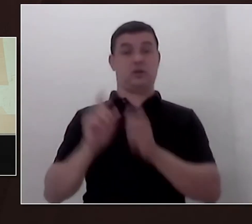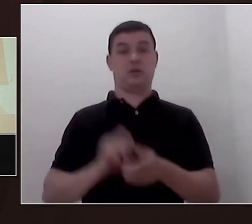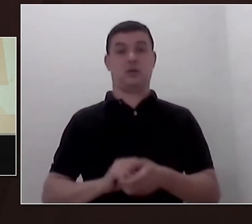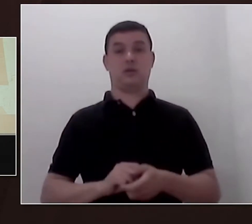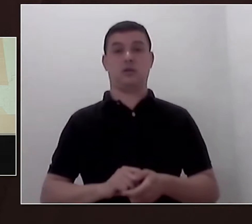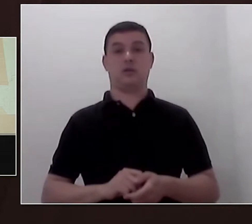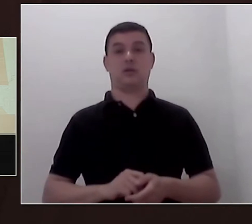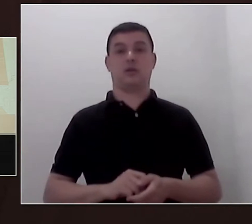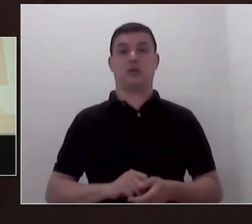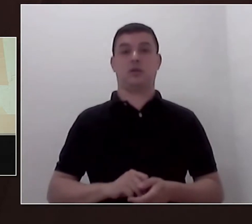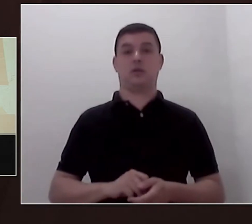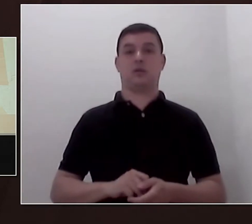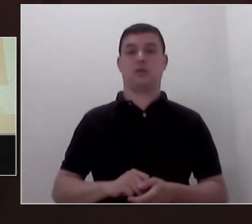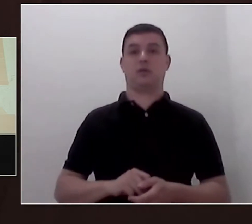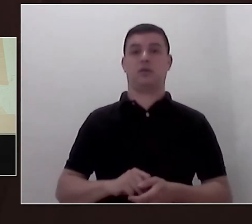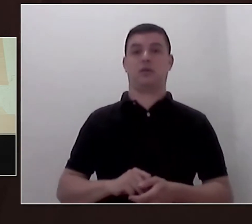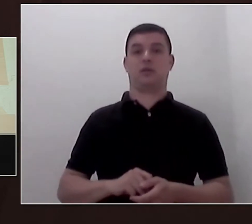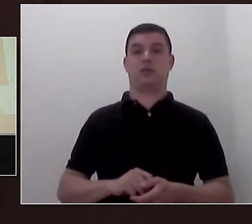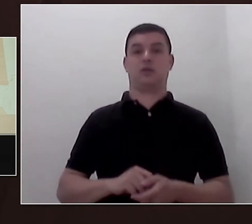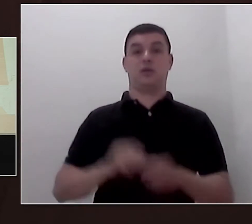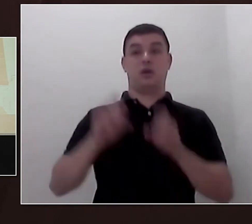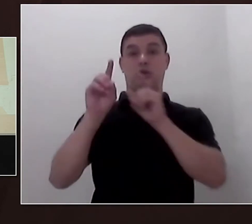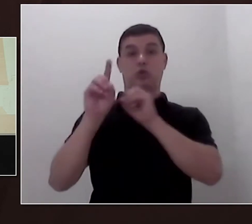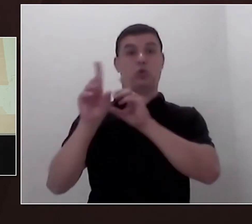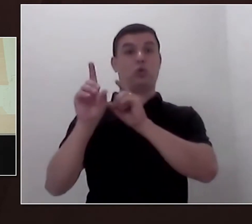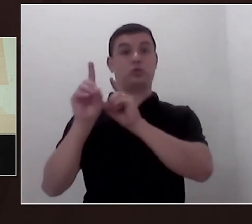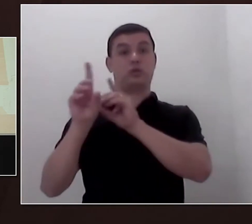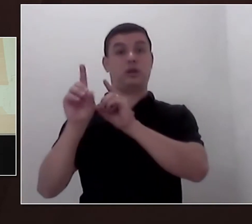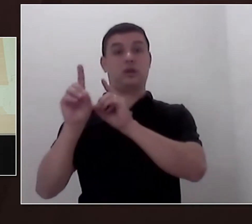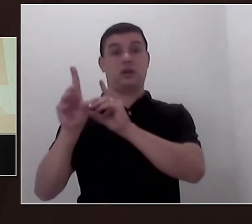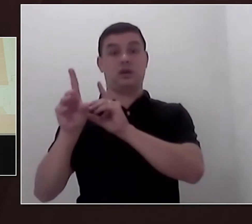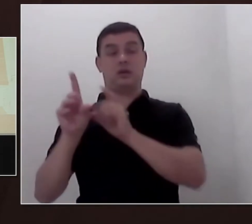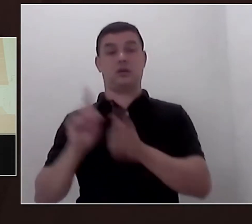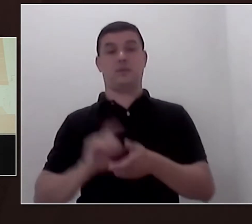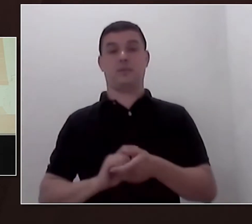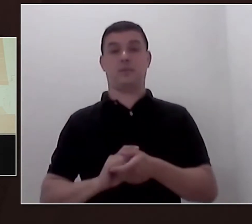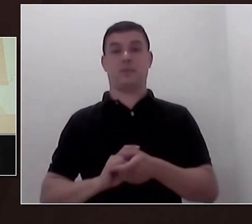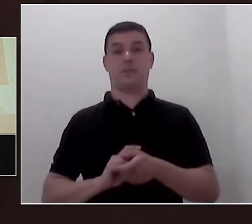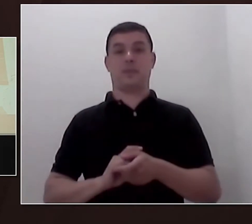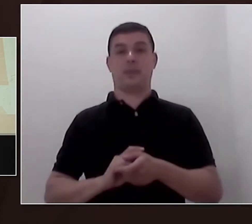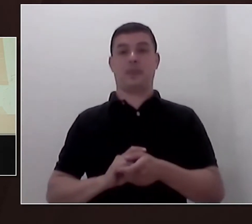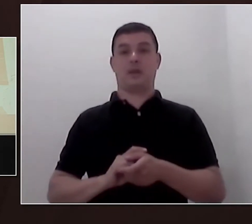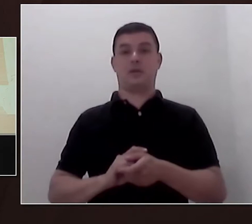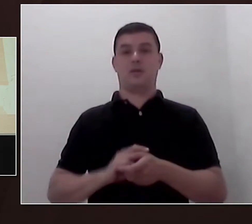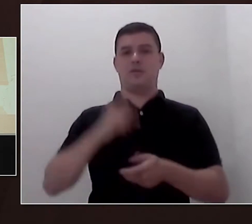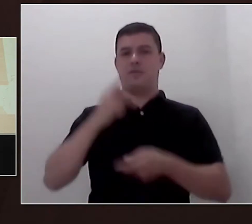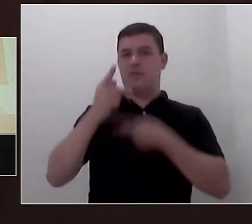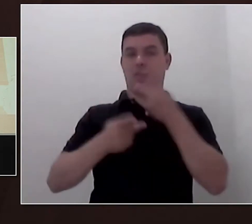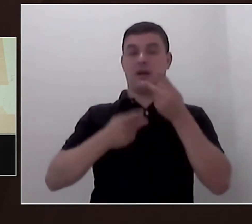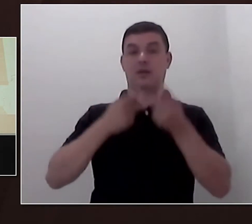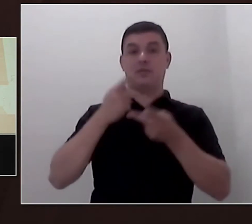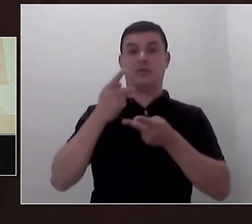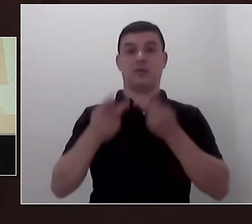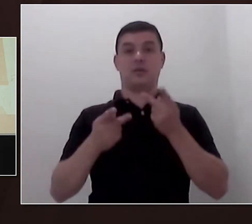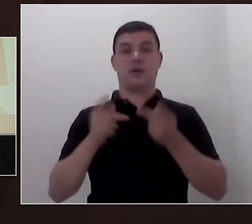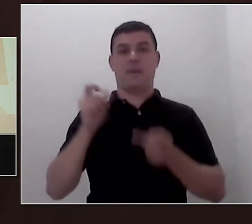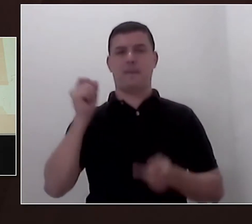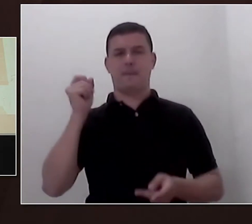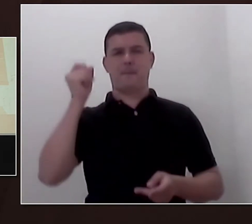que perdurou até o século III. Simão alegava ser o